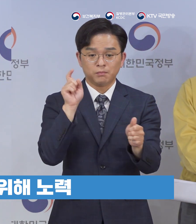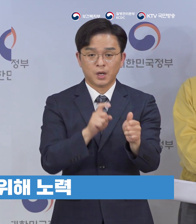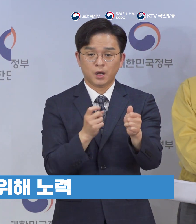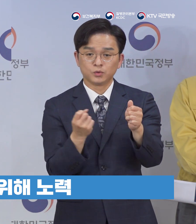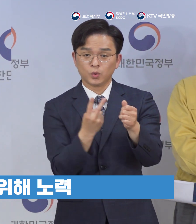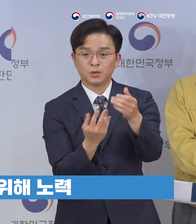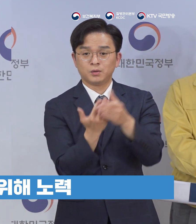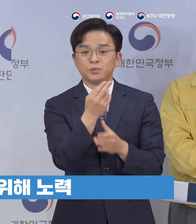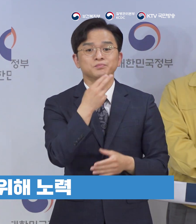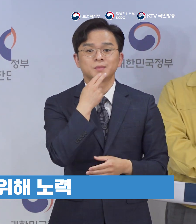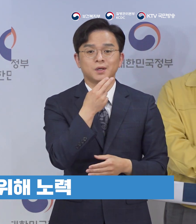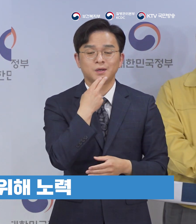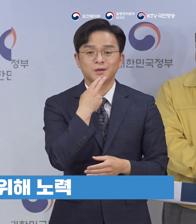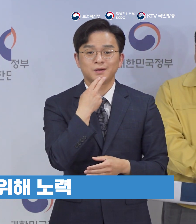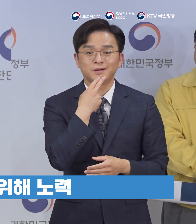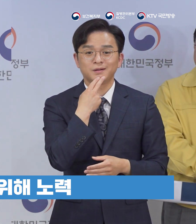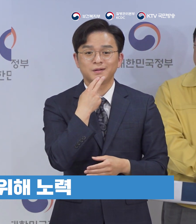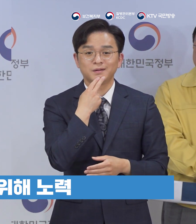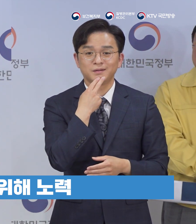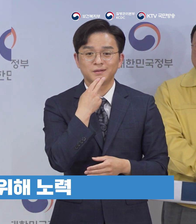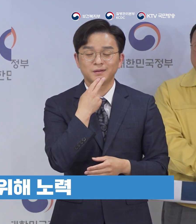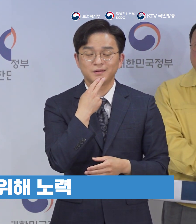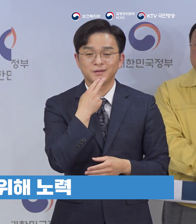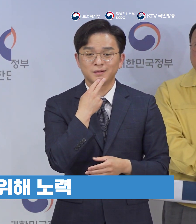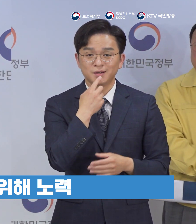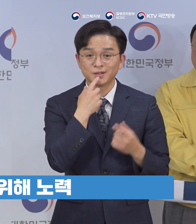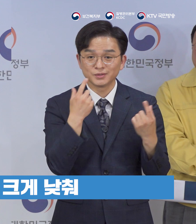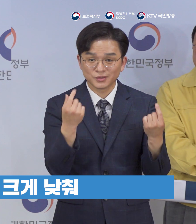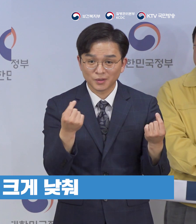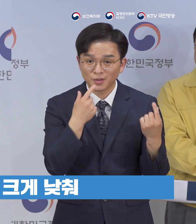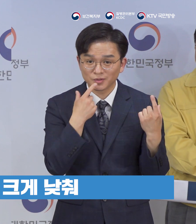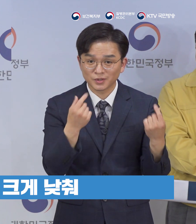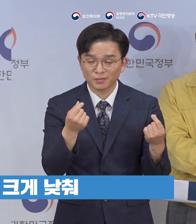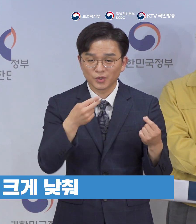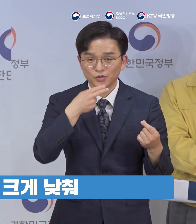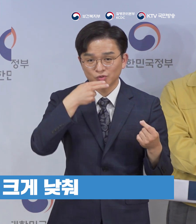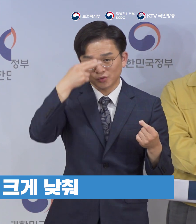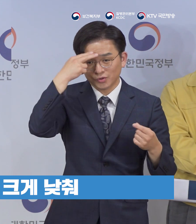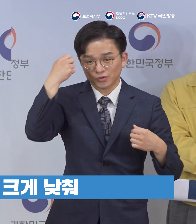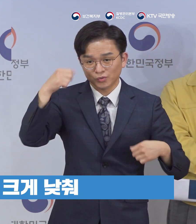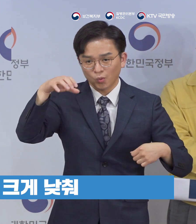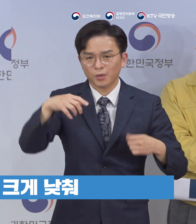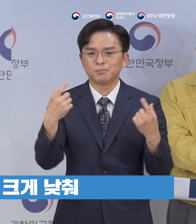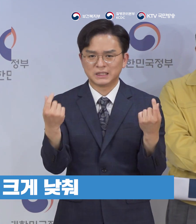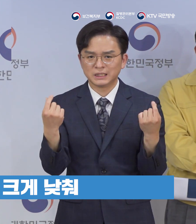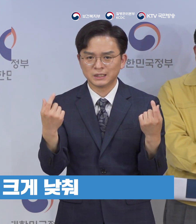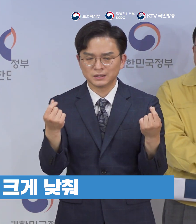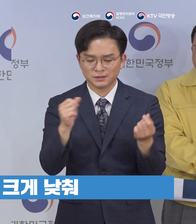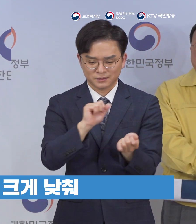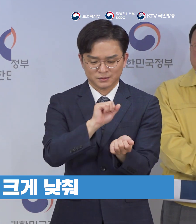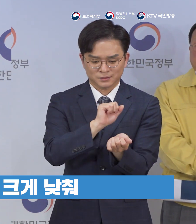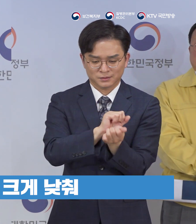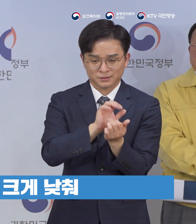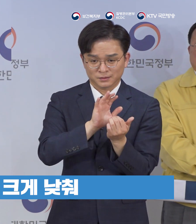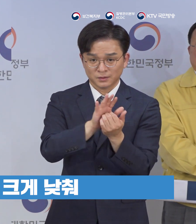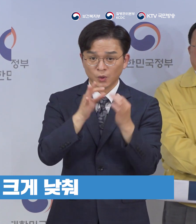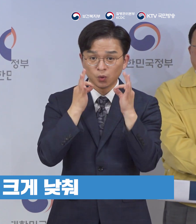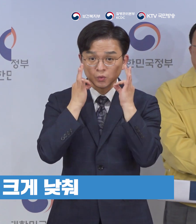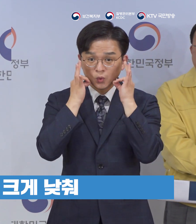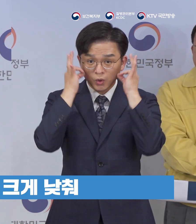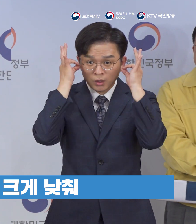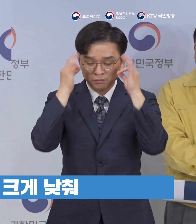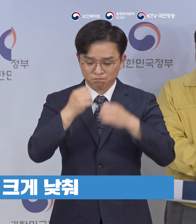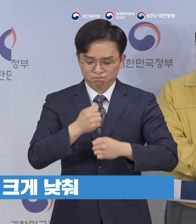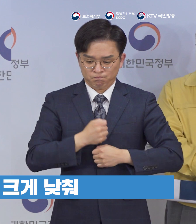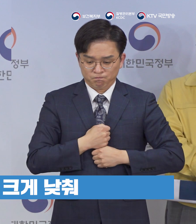않았습니다. 그래서 이러한 어떤 고위험 시설, 유흥 시설도 마찬가지고요. 방역 수칙을 잘 지킨다면 여러